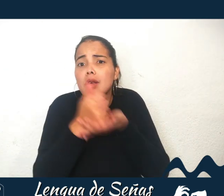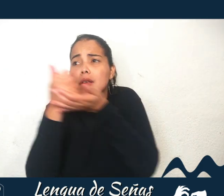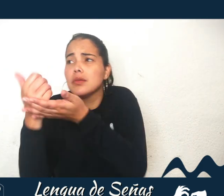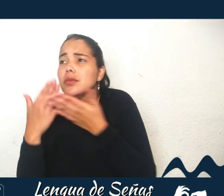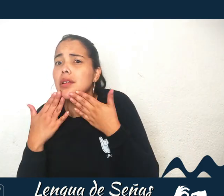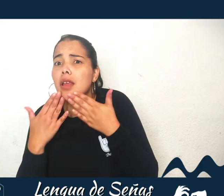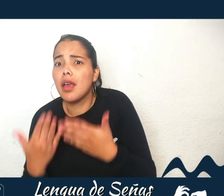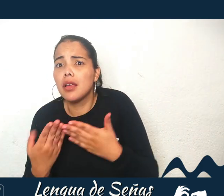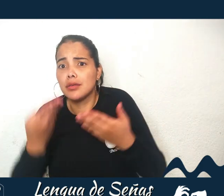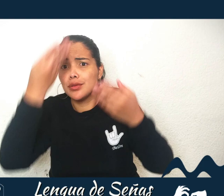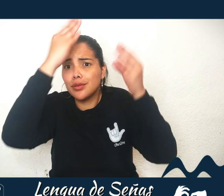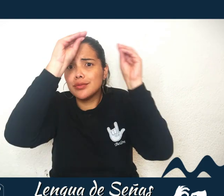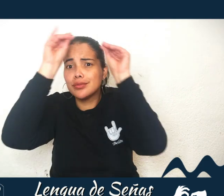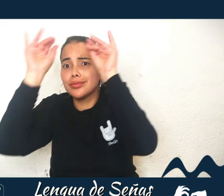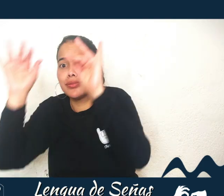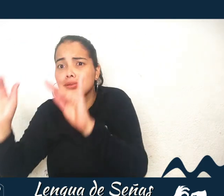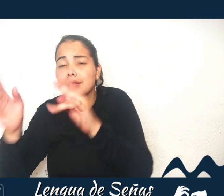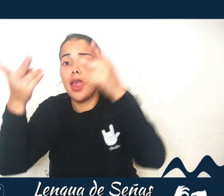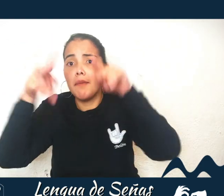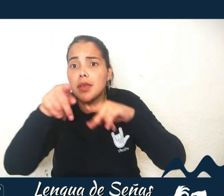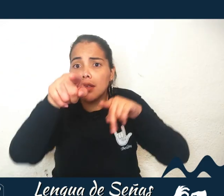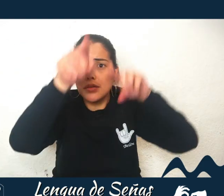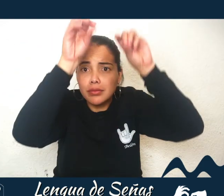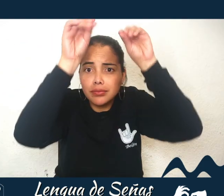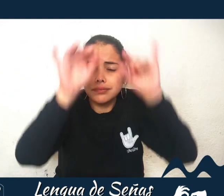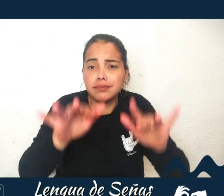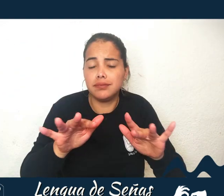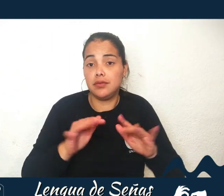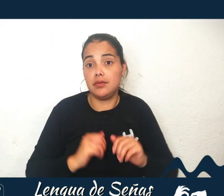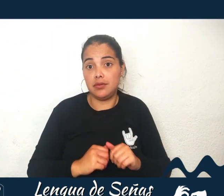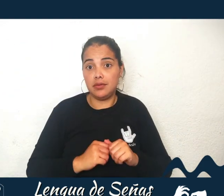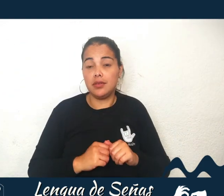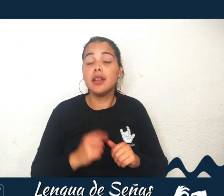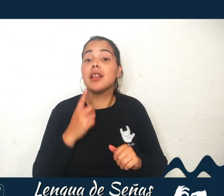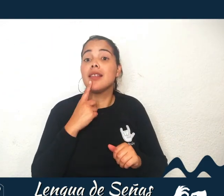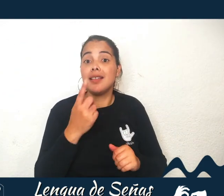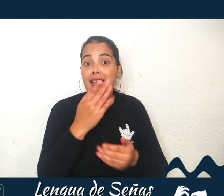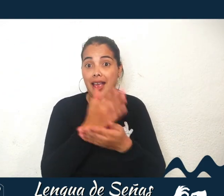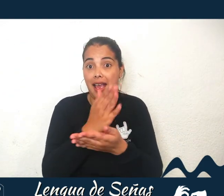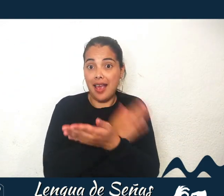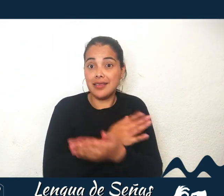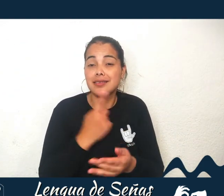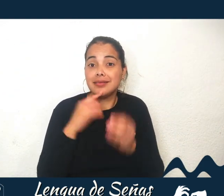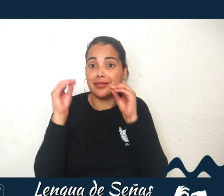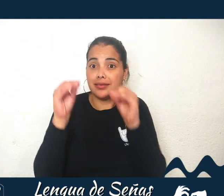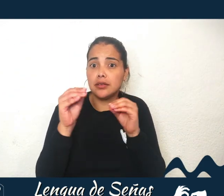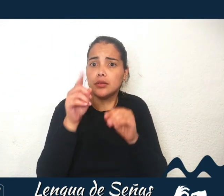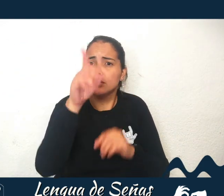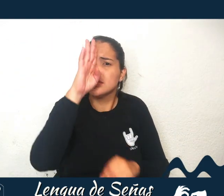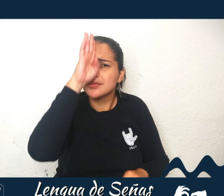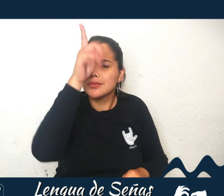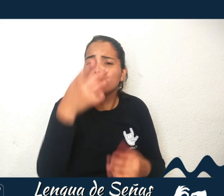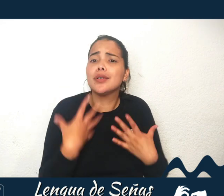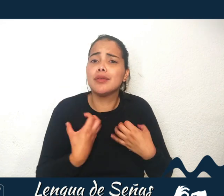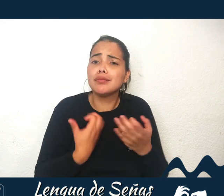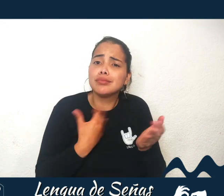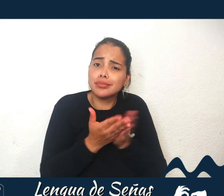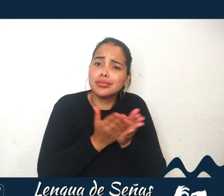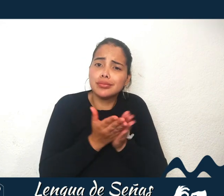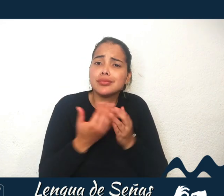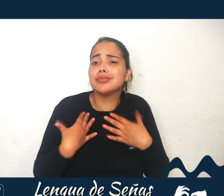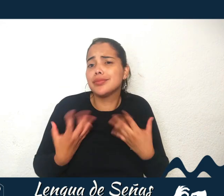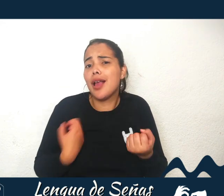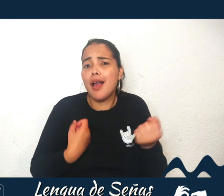y utiliza la palabra servicio. La primera, como habíamos visto antes, tiene que ver con el deseo de servir nada